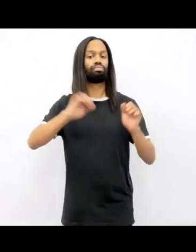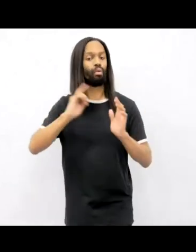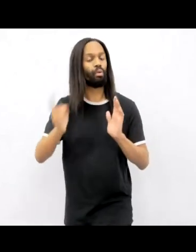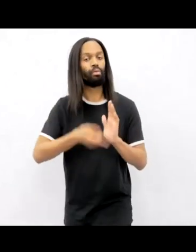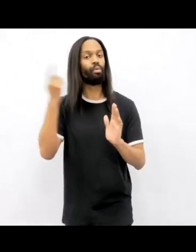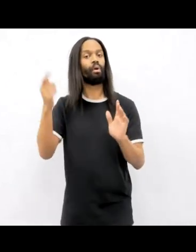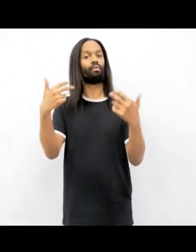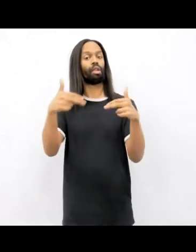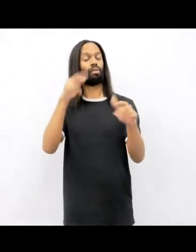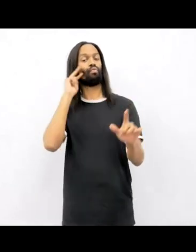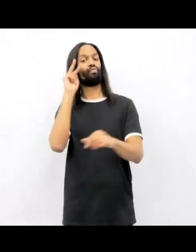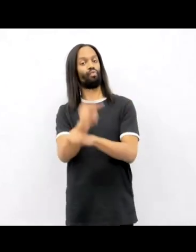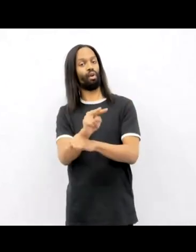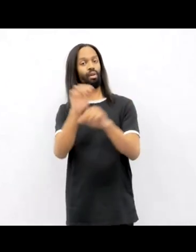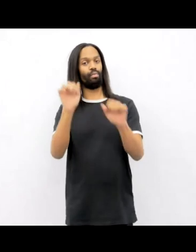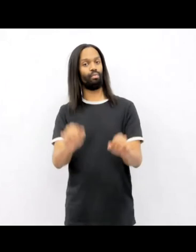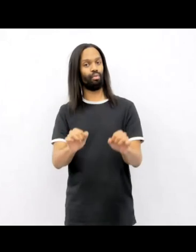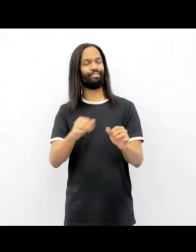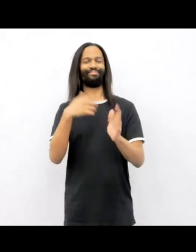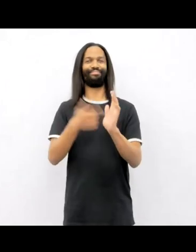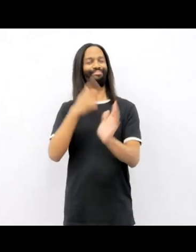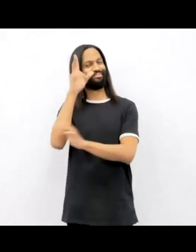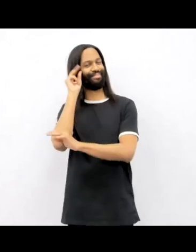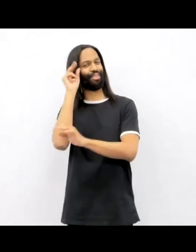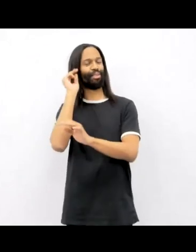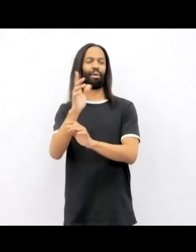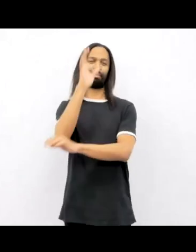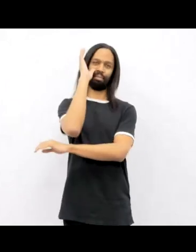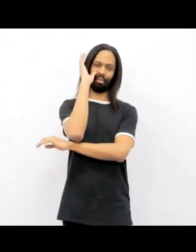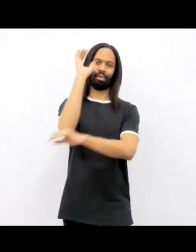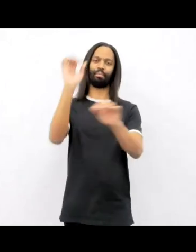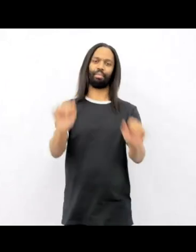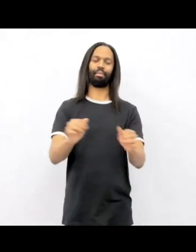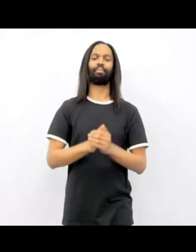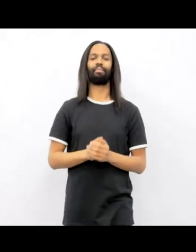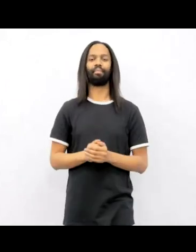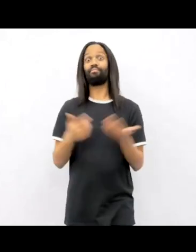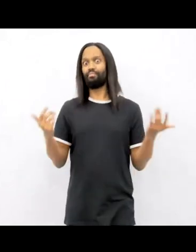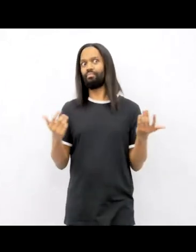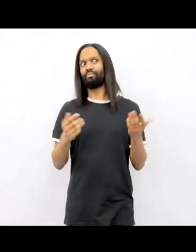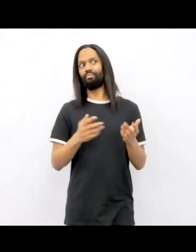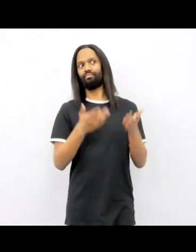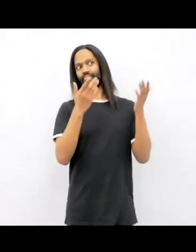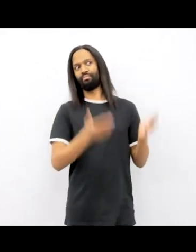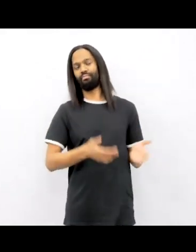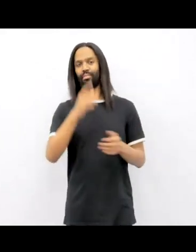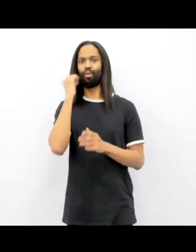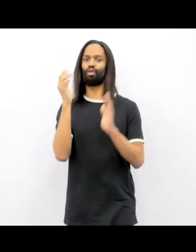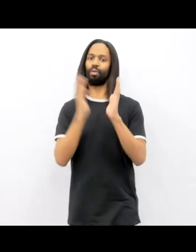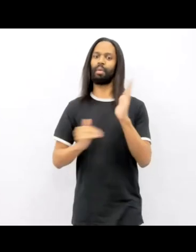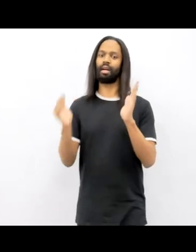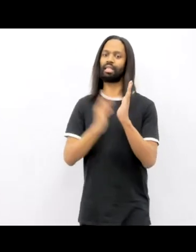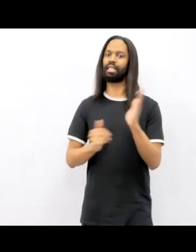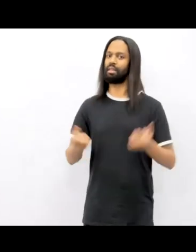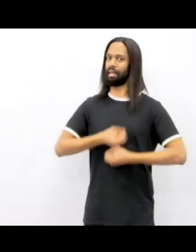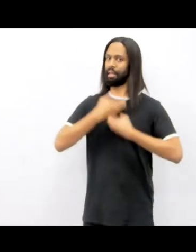relire et réentendre tout ce qui a été dit je pense que le propos de Gilles Marseille pose les enjeux